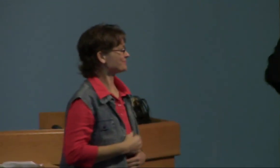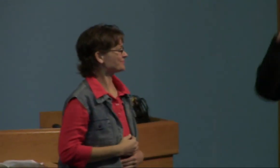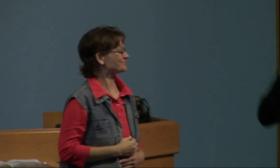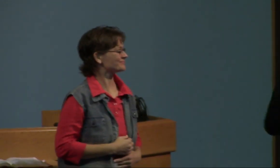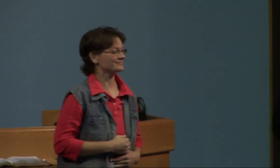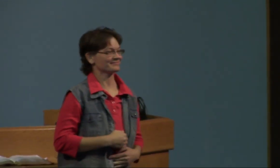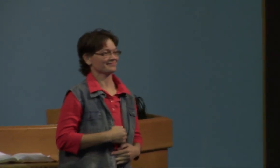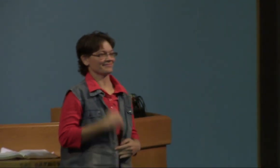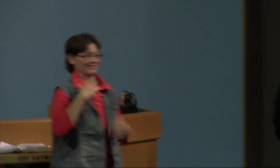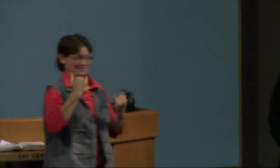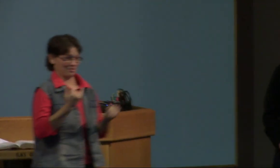Môre.